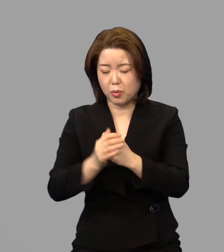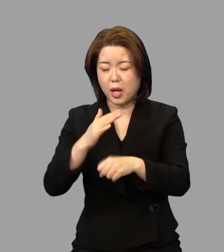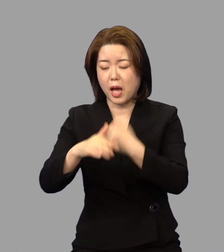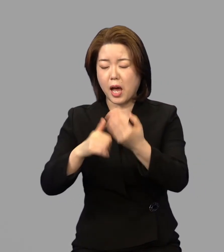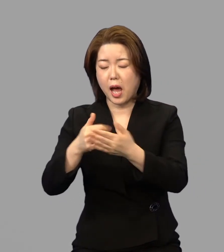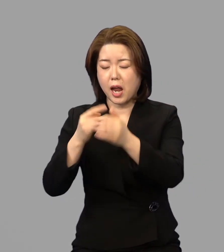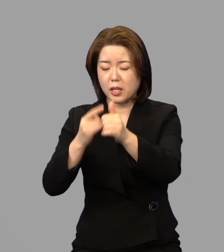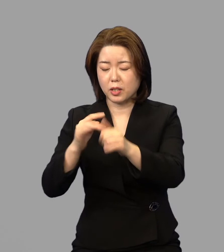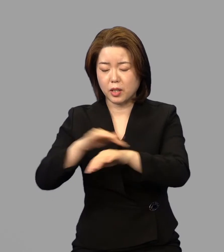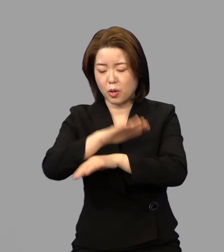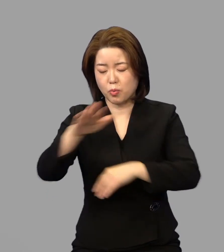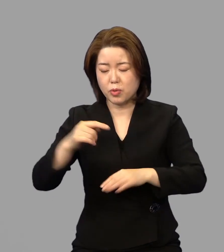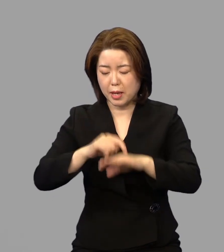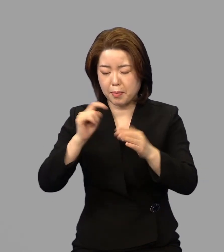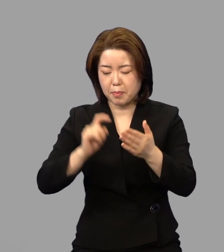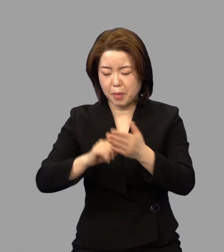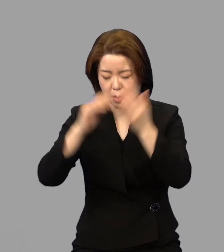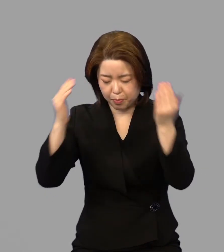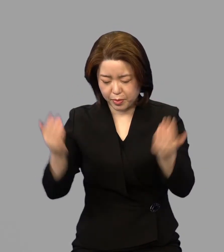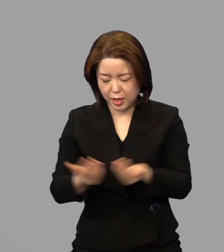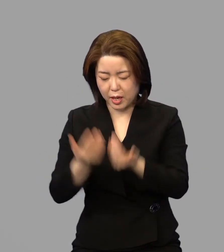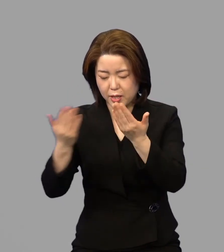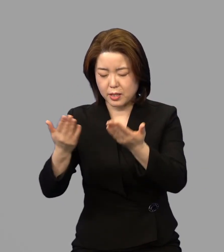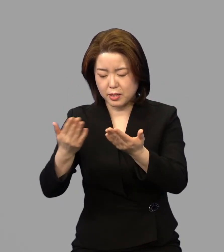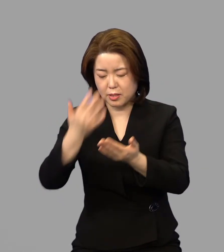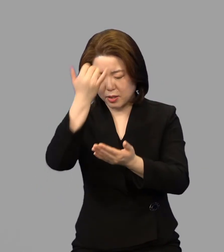우리의 마음을 다하여 예물을 봉헌합니다.